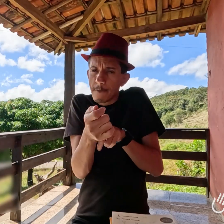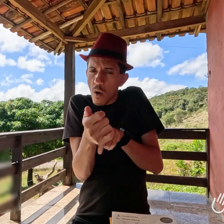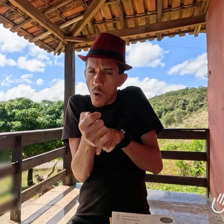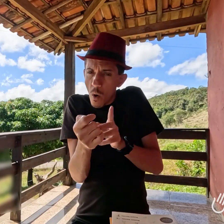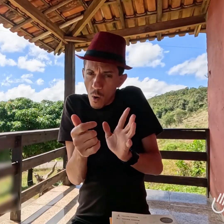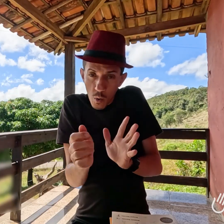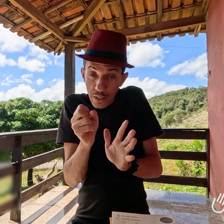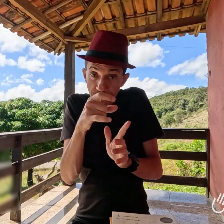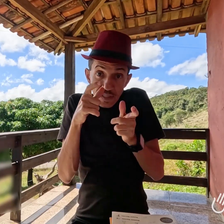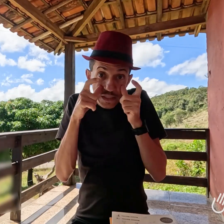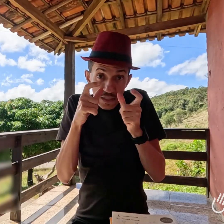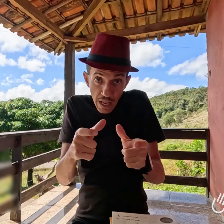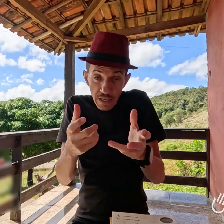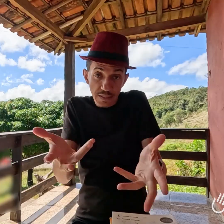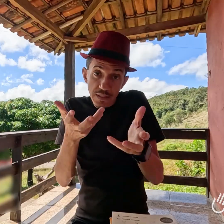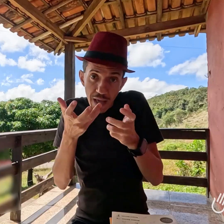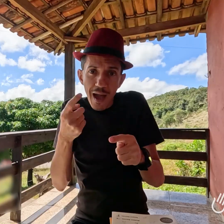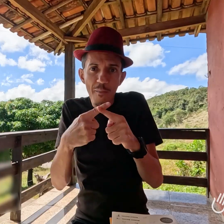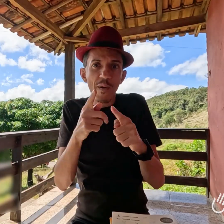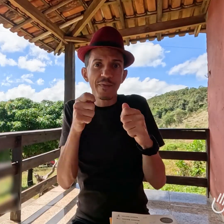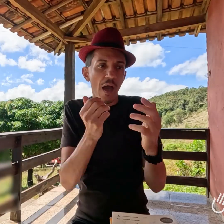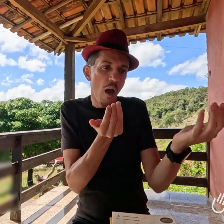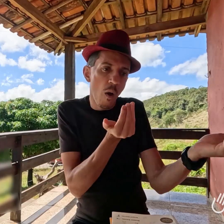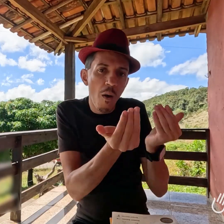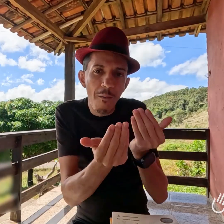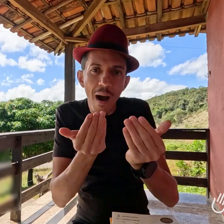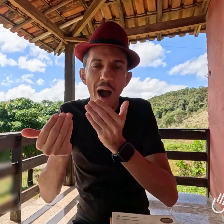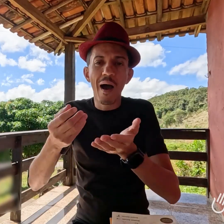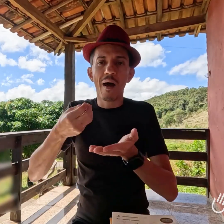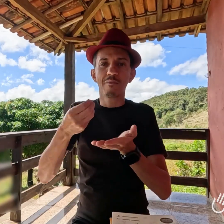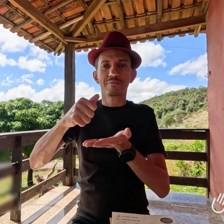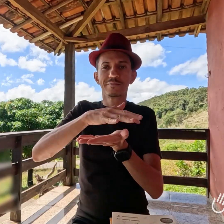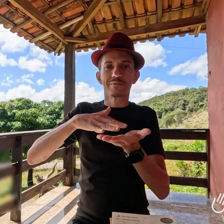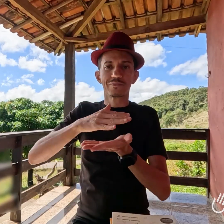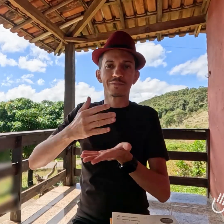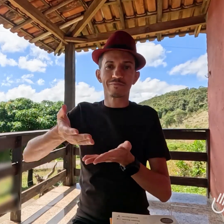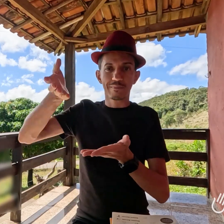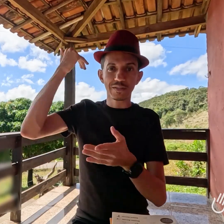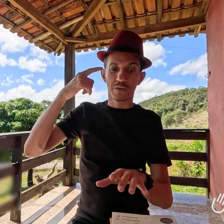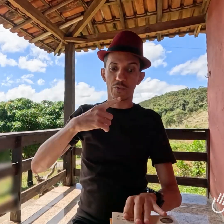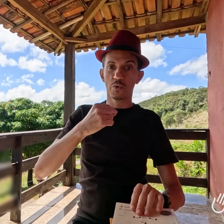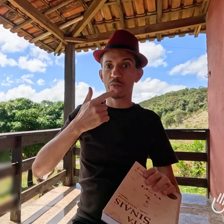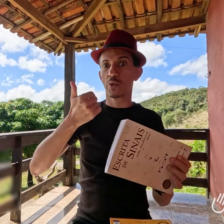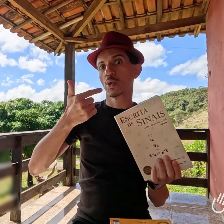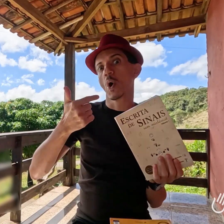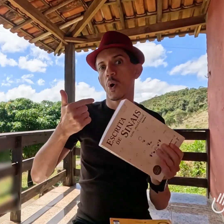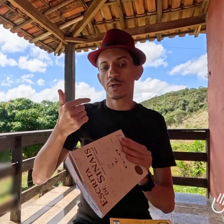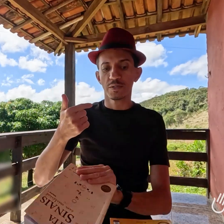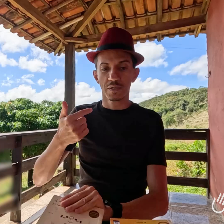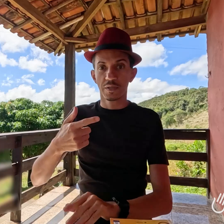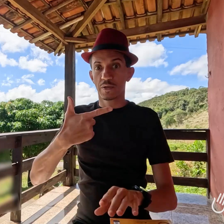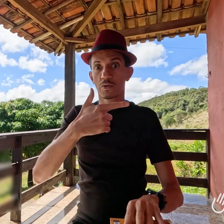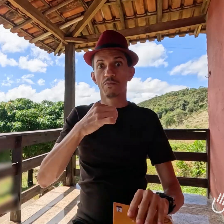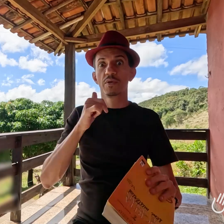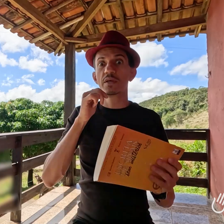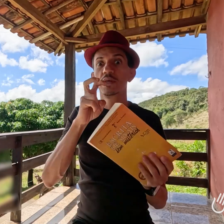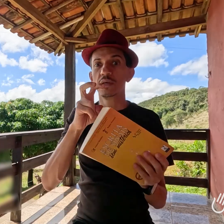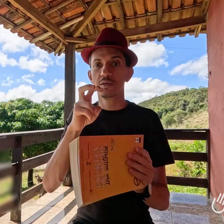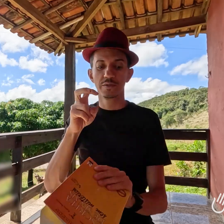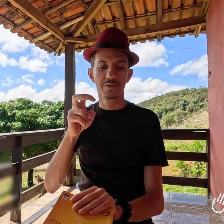conversado comigo ou com minha equipe, interessado em ter a primeira e a segunda edição também para poder comparar a evolução